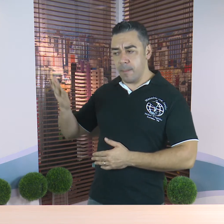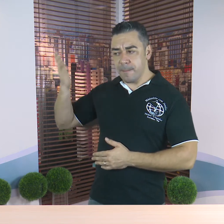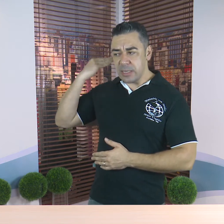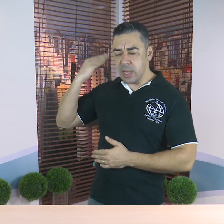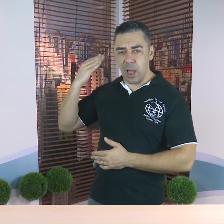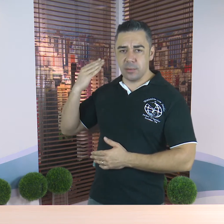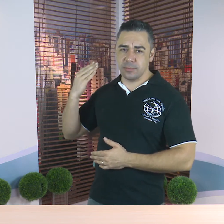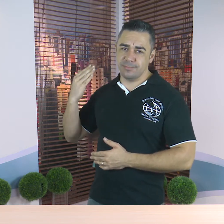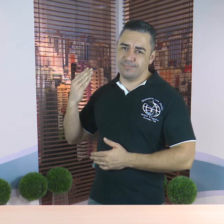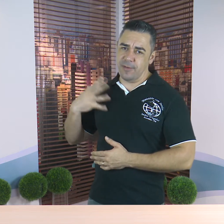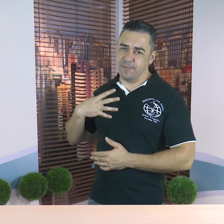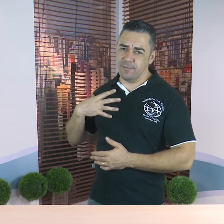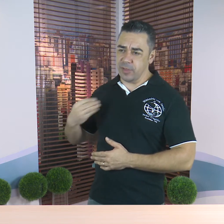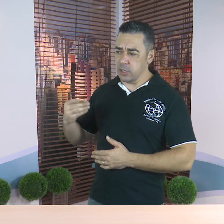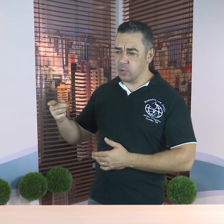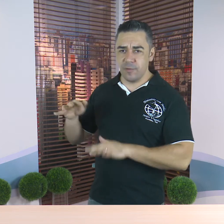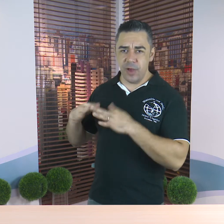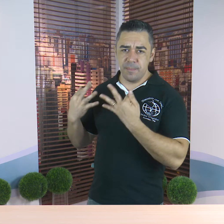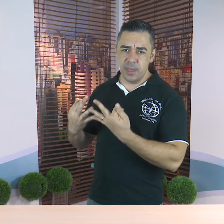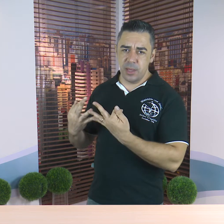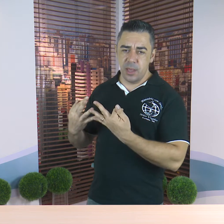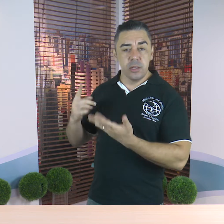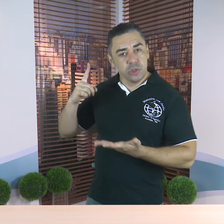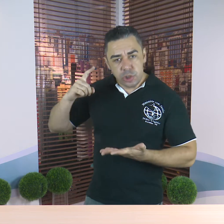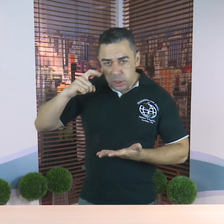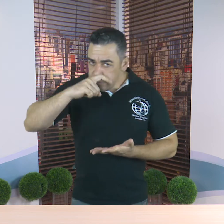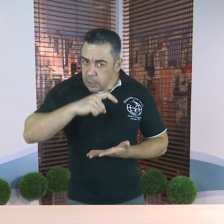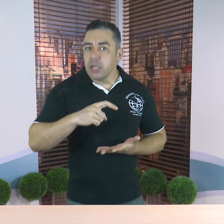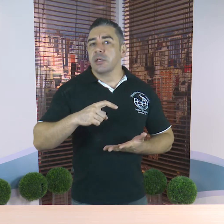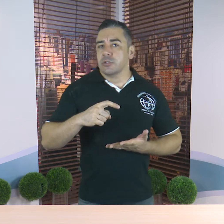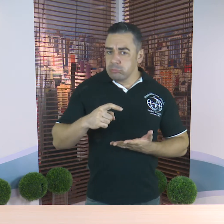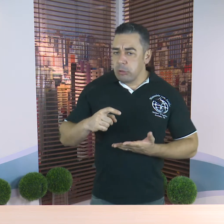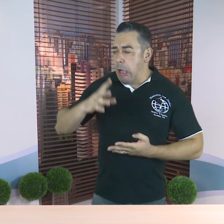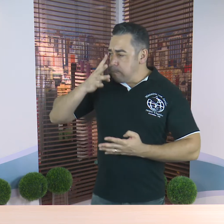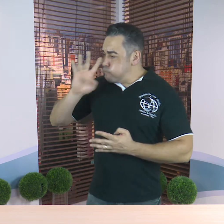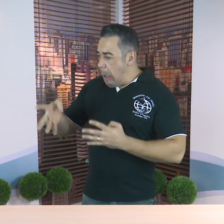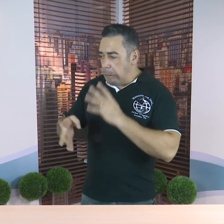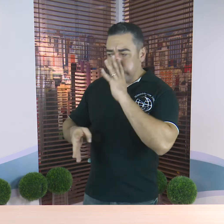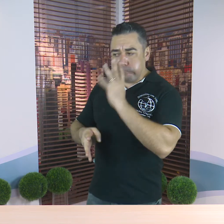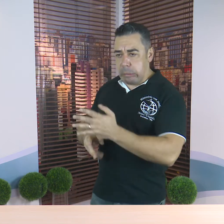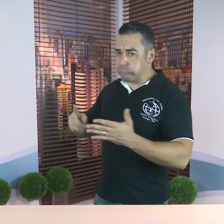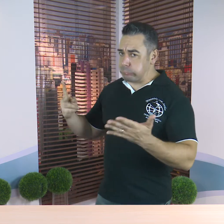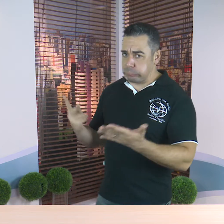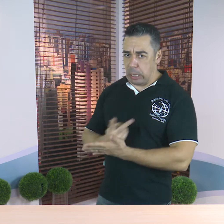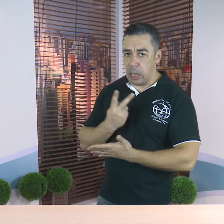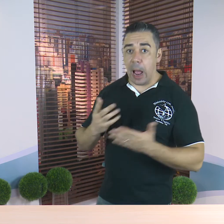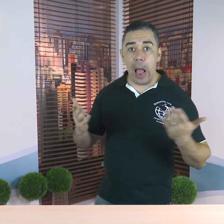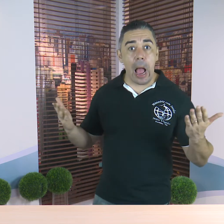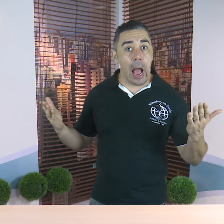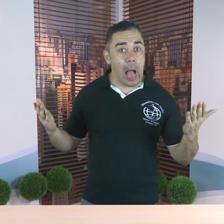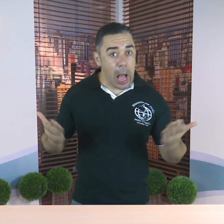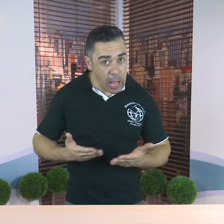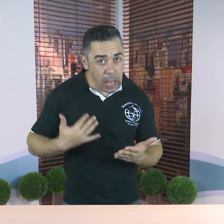família. Difícil encontrar algo que machuque tanto. E, ainda hoje, isso